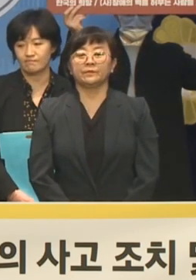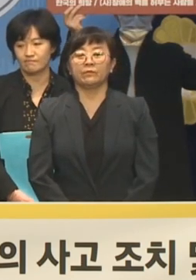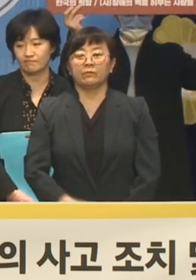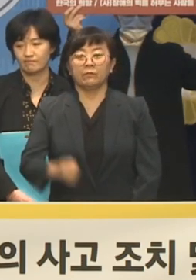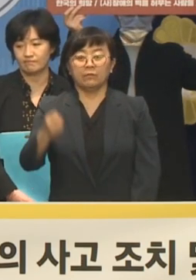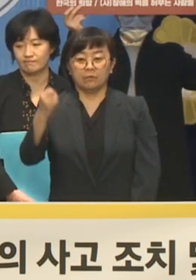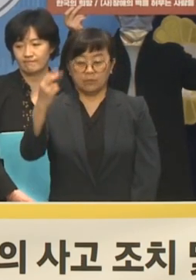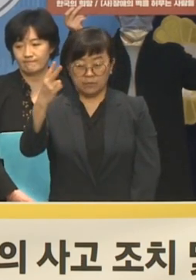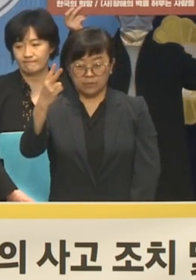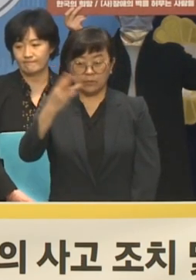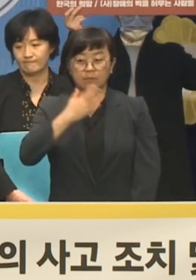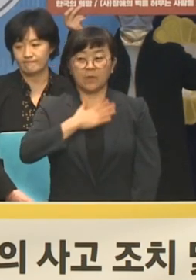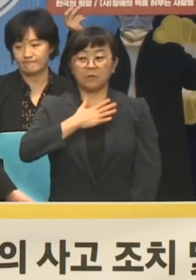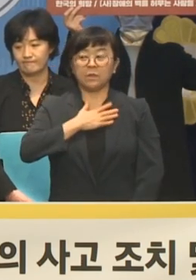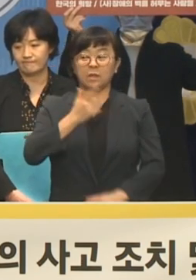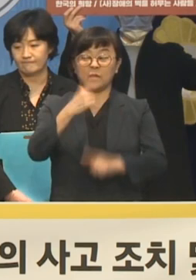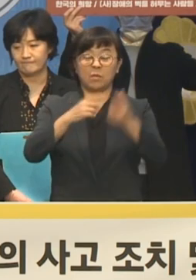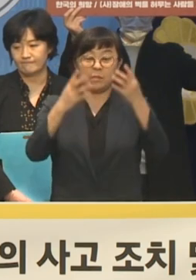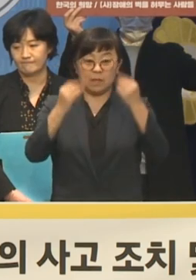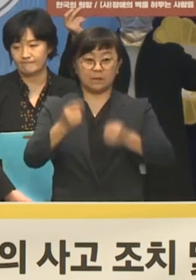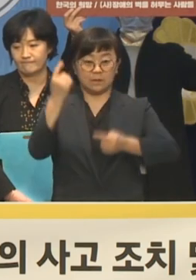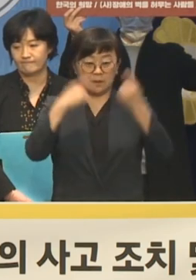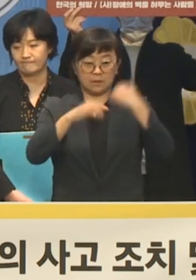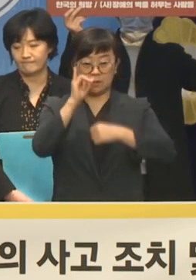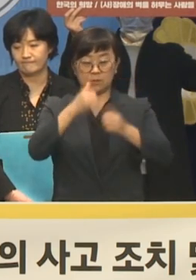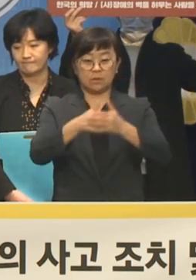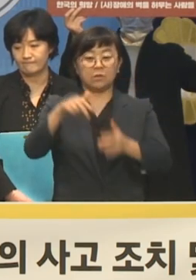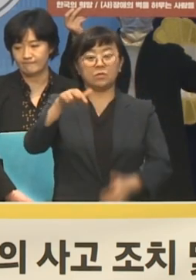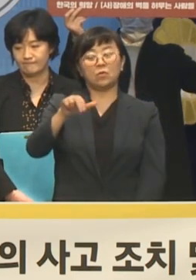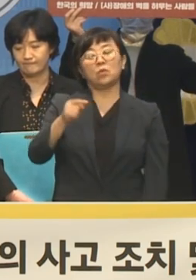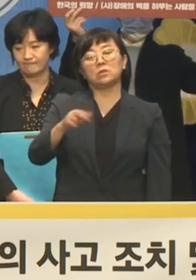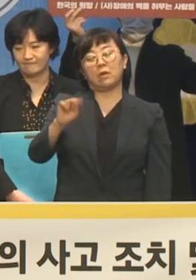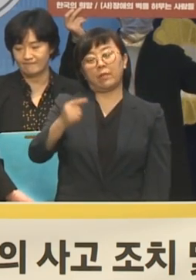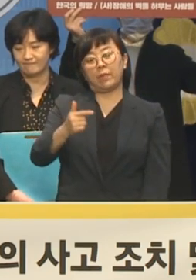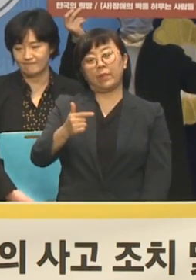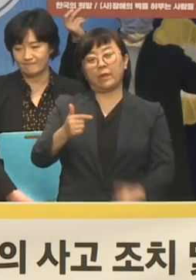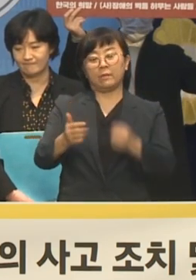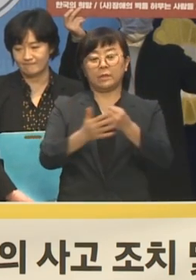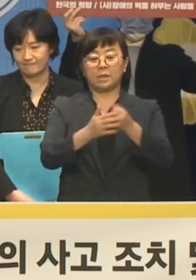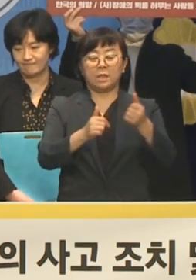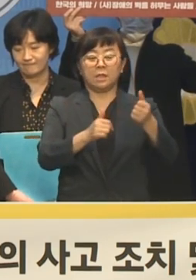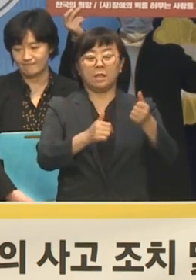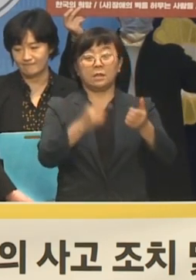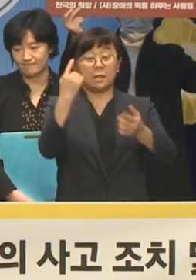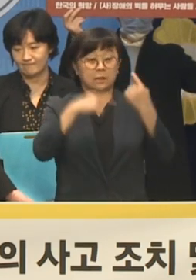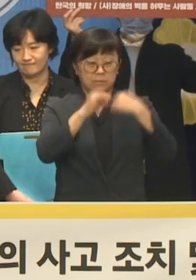또 저보다 더 많이 다친 조선 파일럿에게 죄송한 마음에